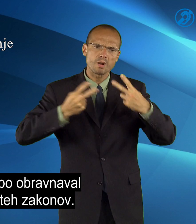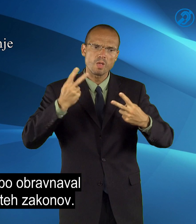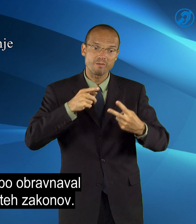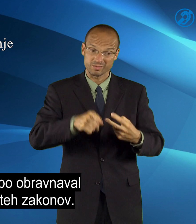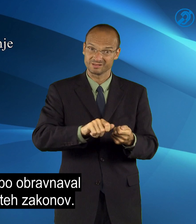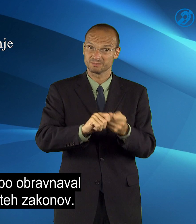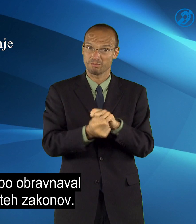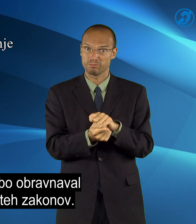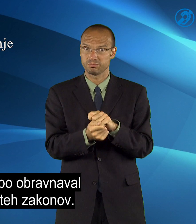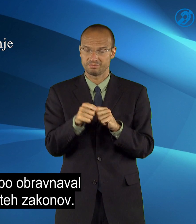obravnaval spremembe teh zakonov.